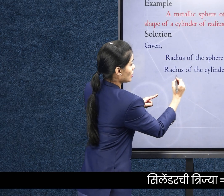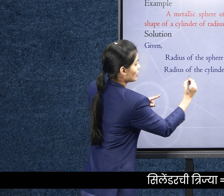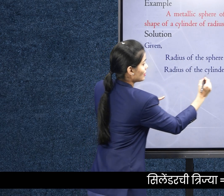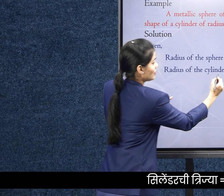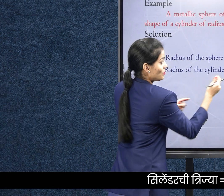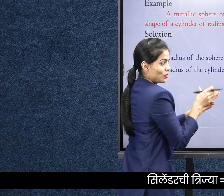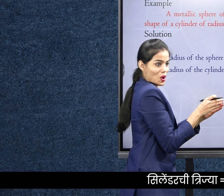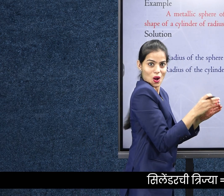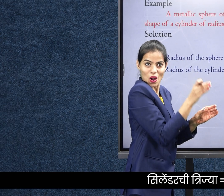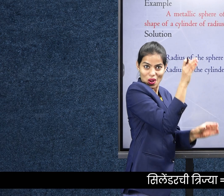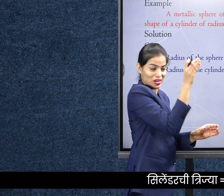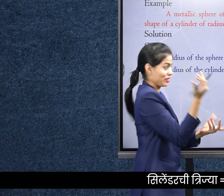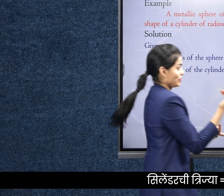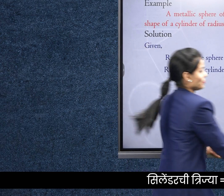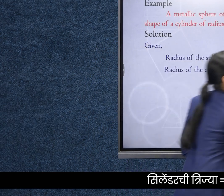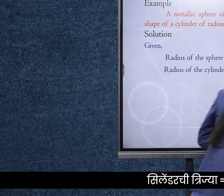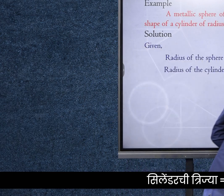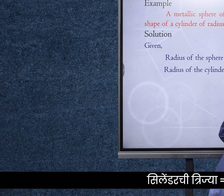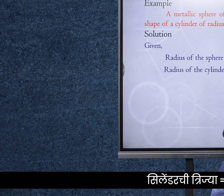सिलेंडरची त्रिज्या बरोबर 6 सेंटीमीटर.